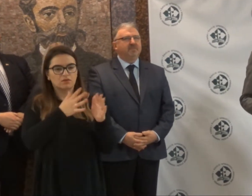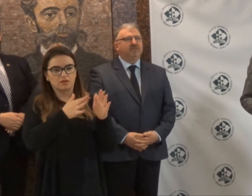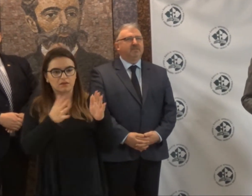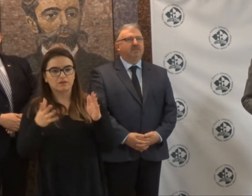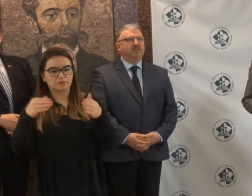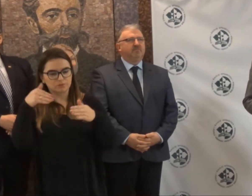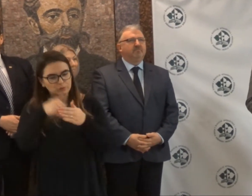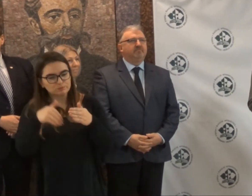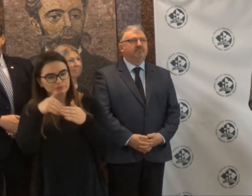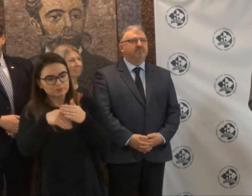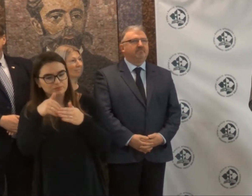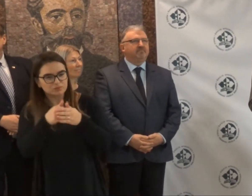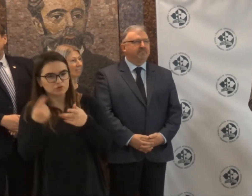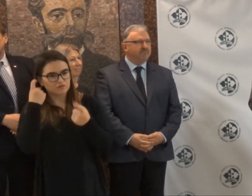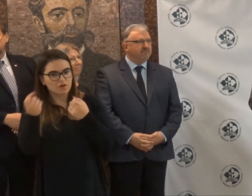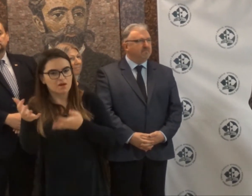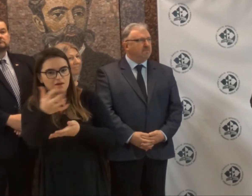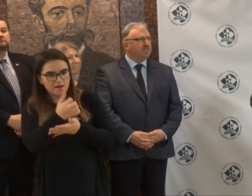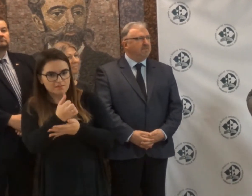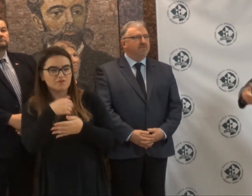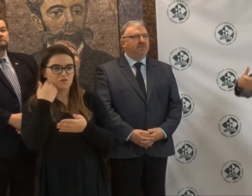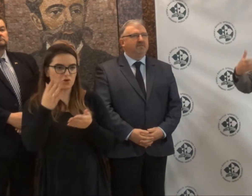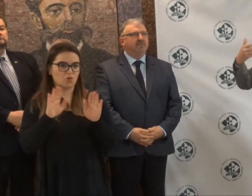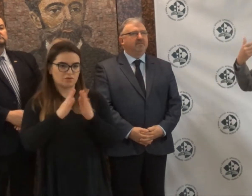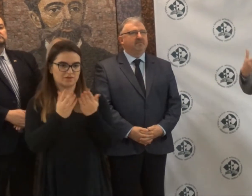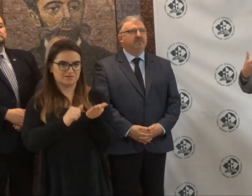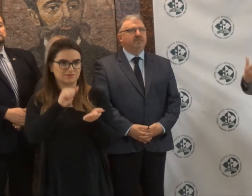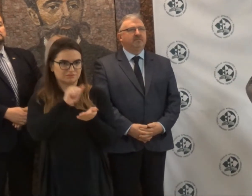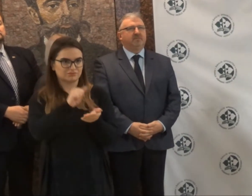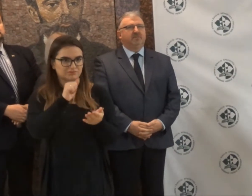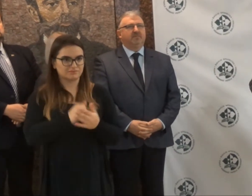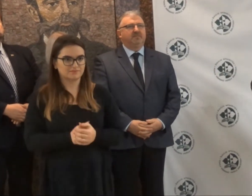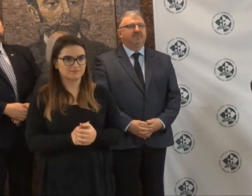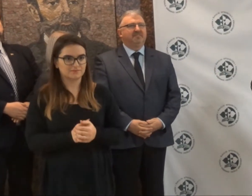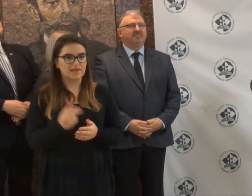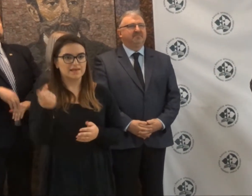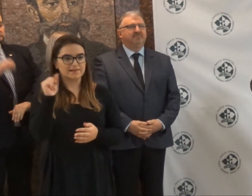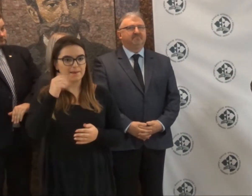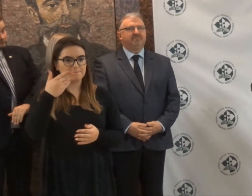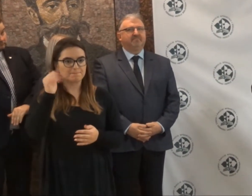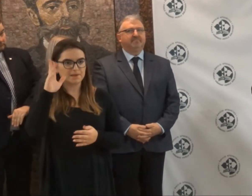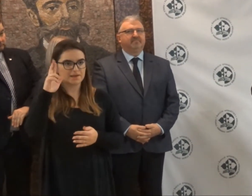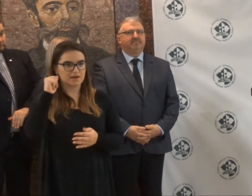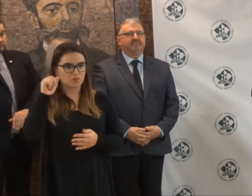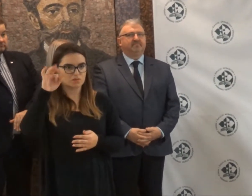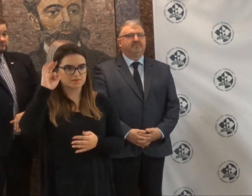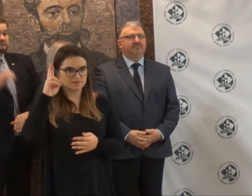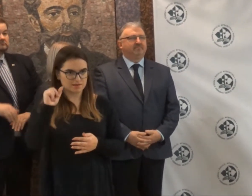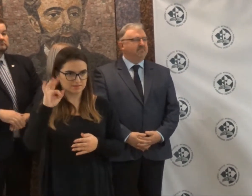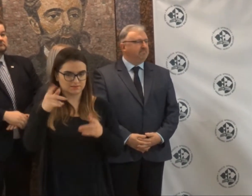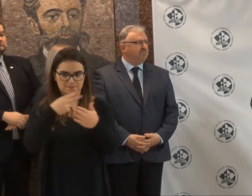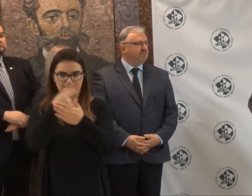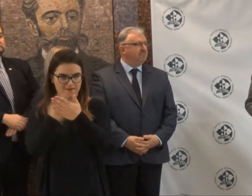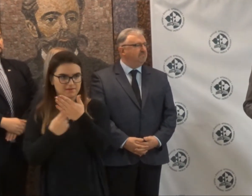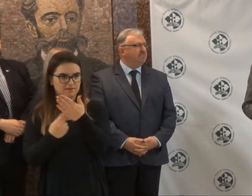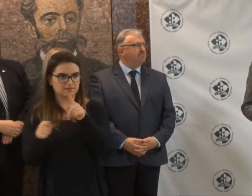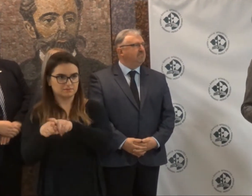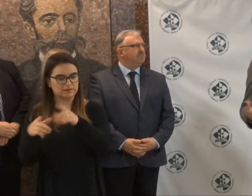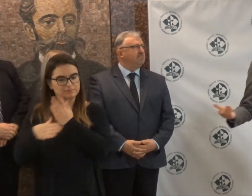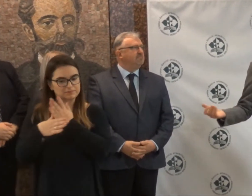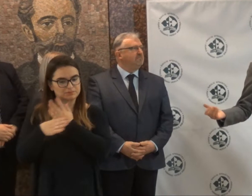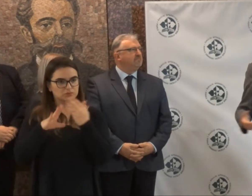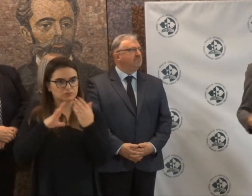išleidome. Na ir Vilmantas Dambrauskas, kuris buvo visas didysis menininkas šios knygos. Tai ir žinoma,